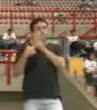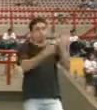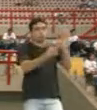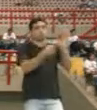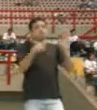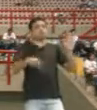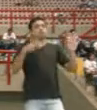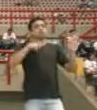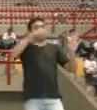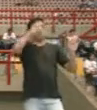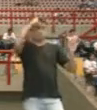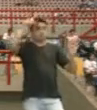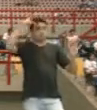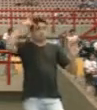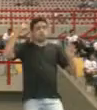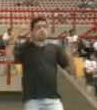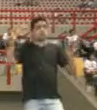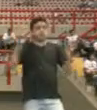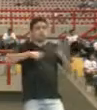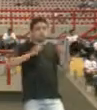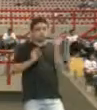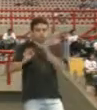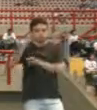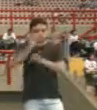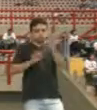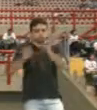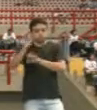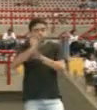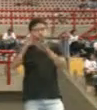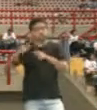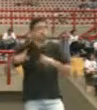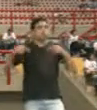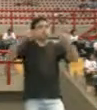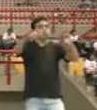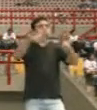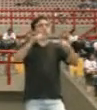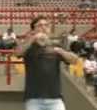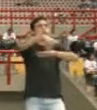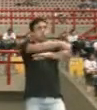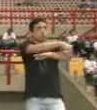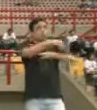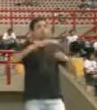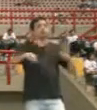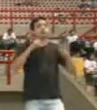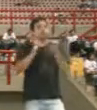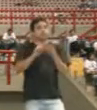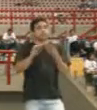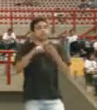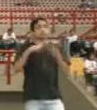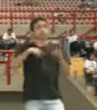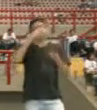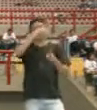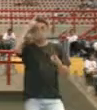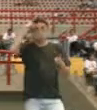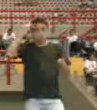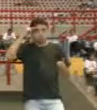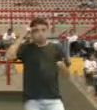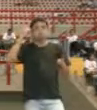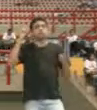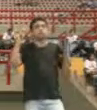nós temos um povo capaz de se organizar e de ir às ruas, que nós temos um povo capaz